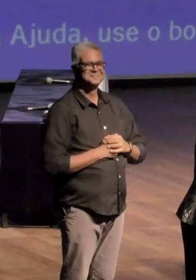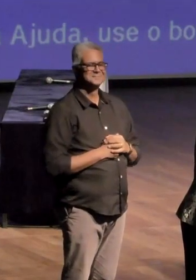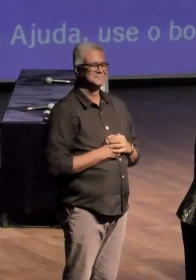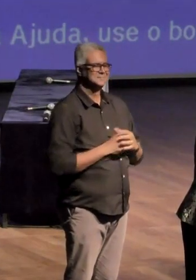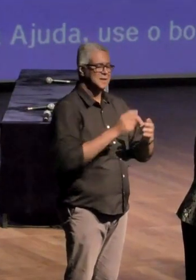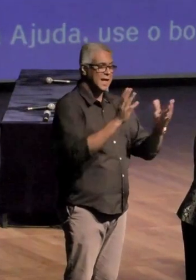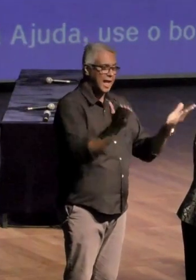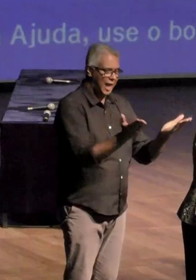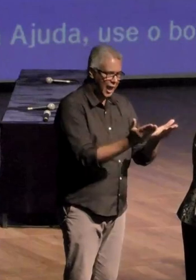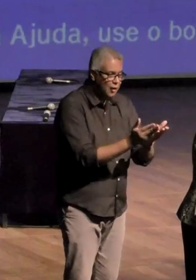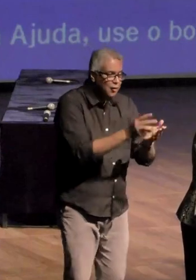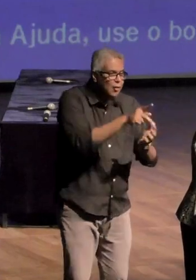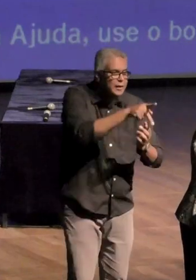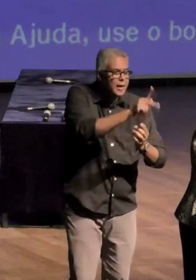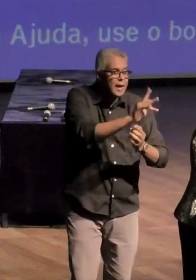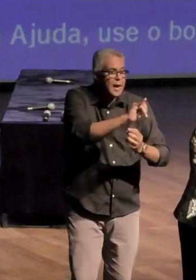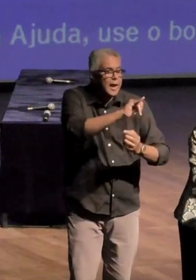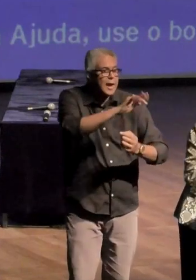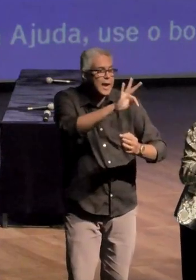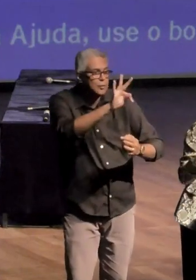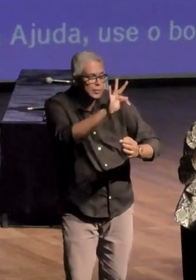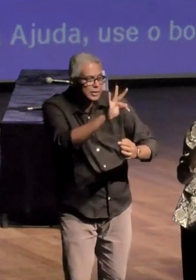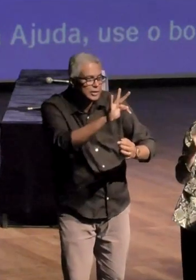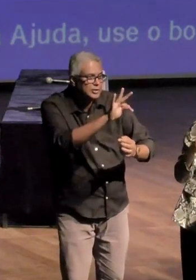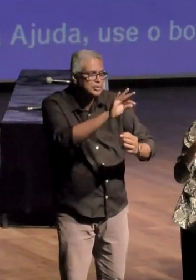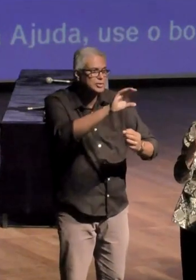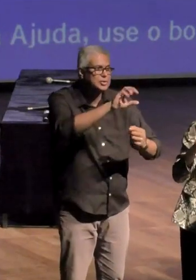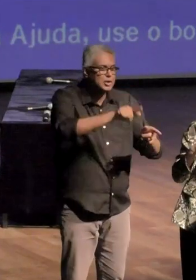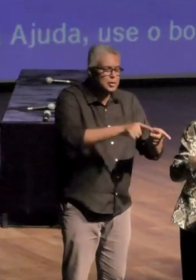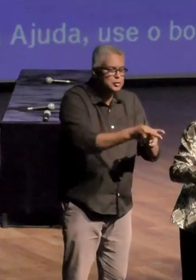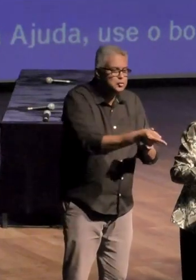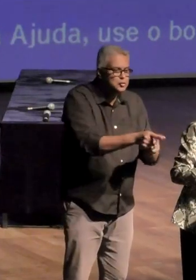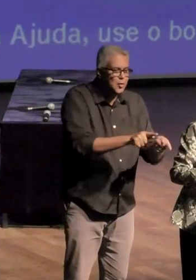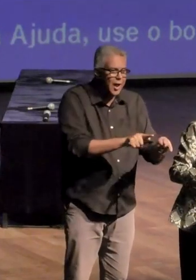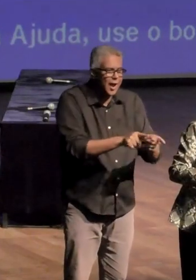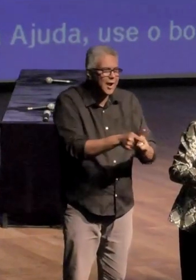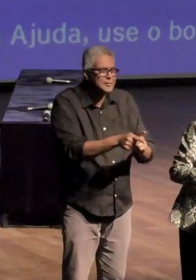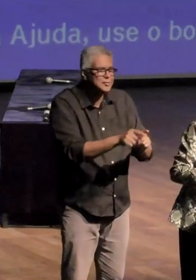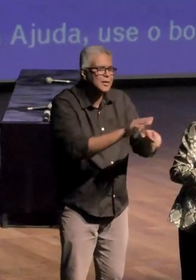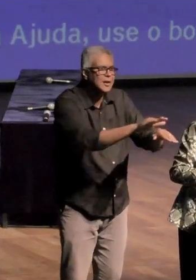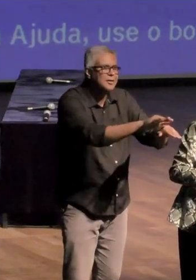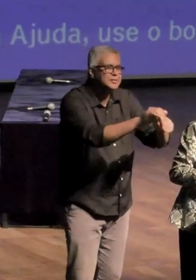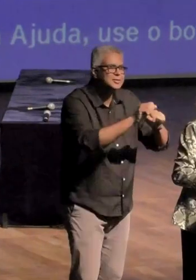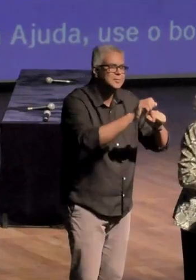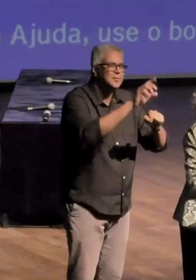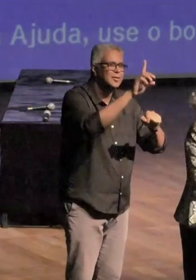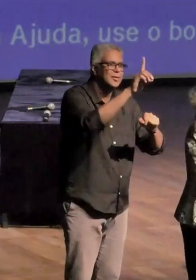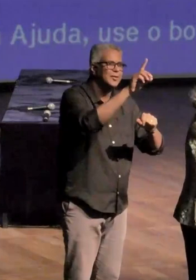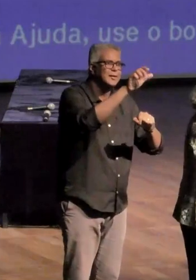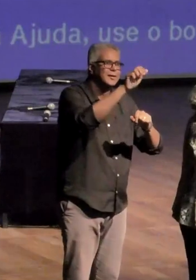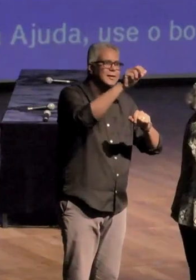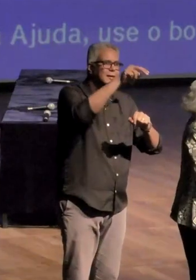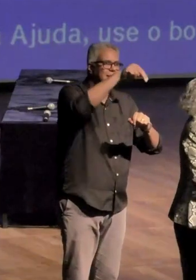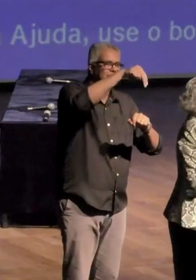Daniel Salomão se não convidar a gente para o churrasco não vai levar